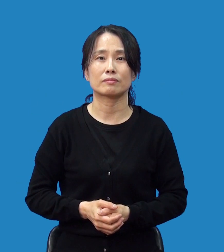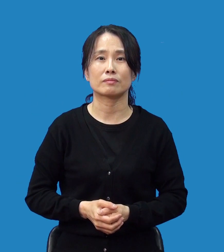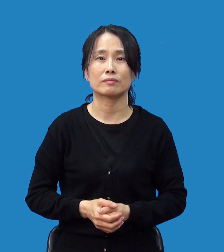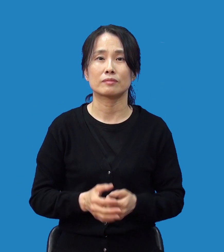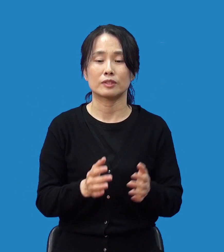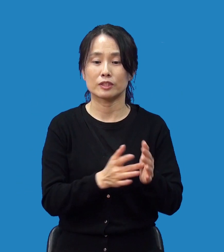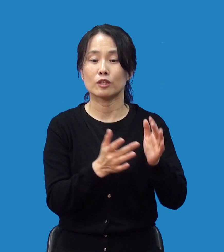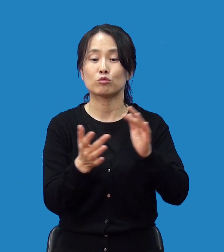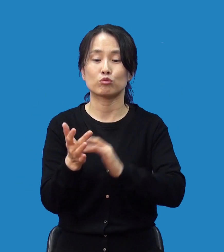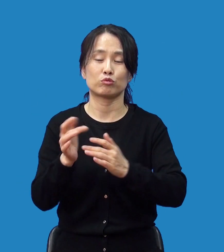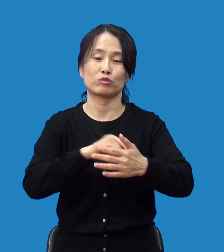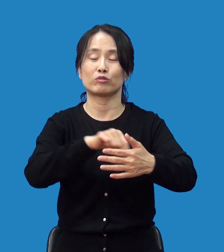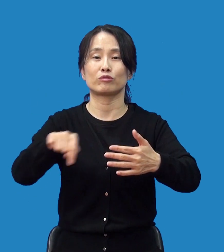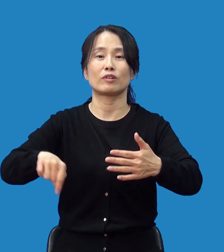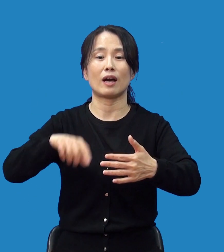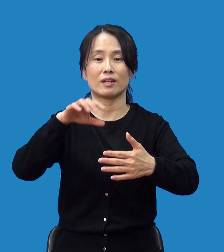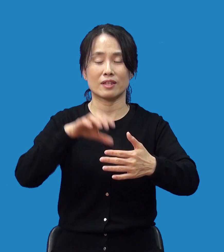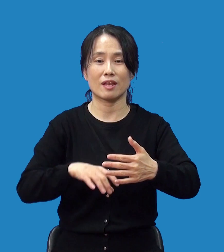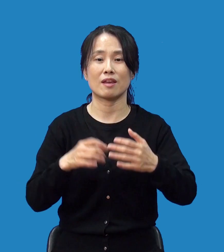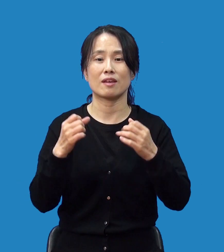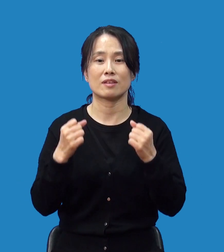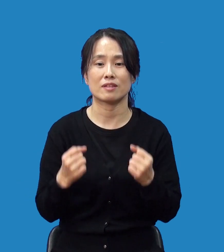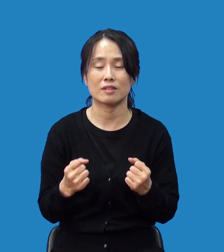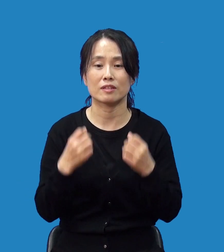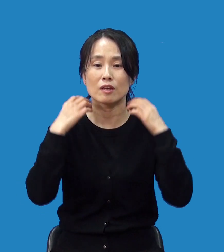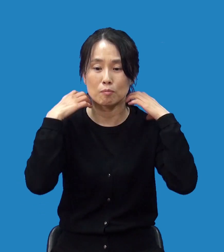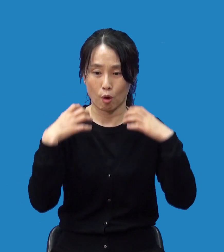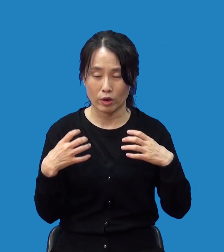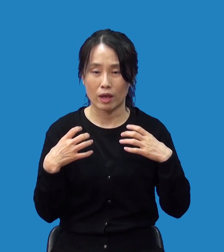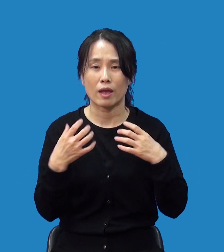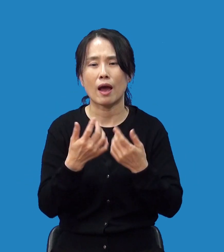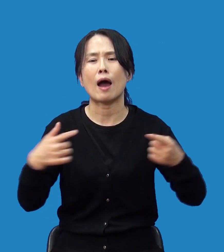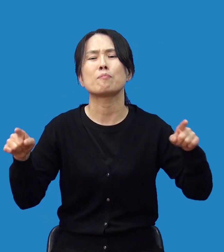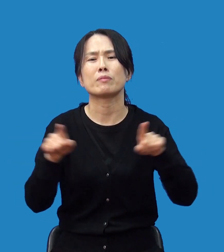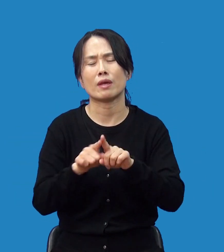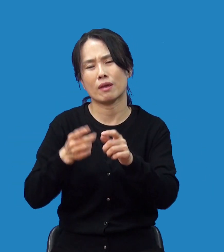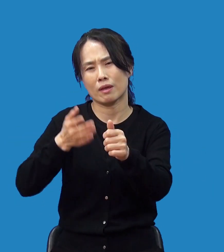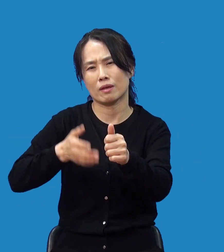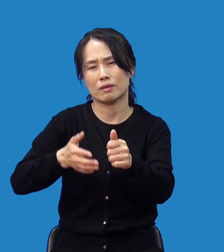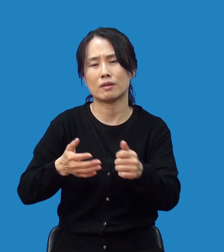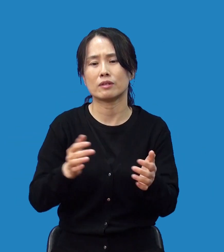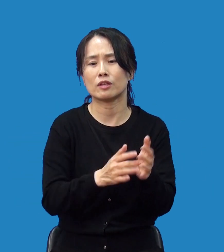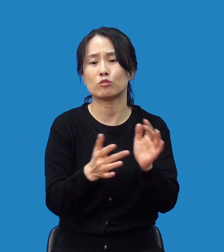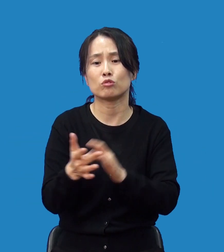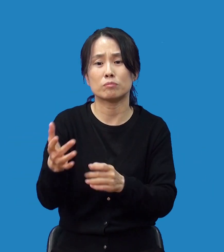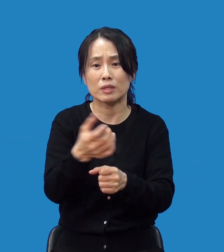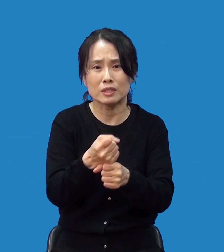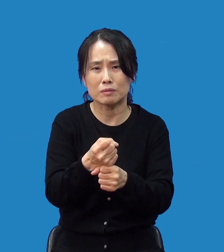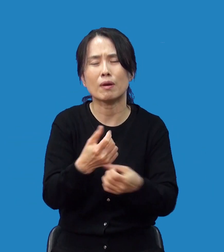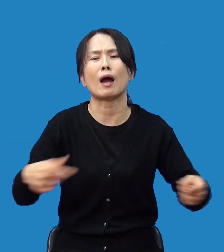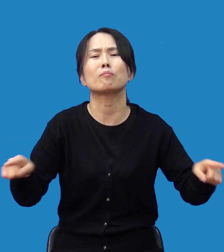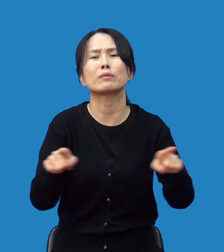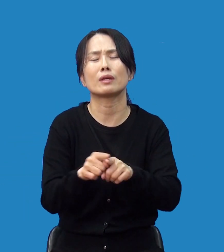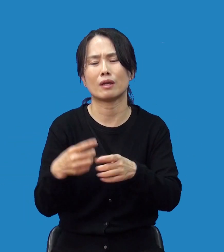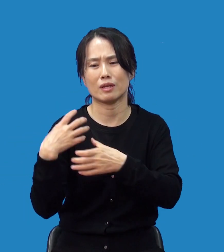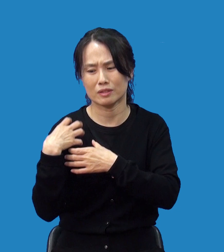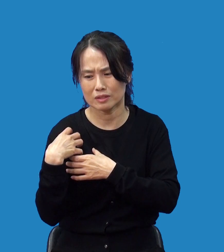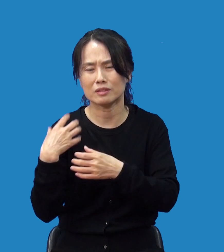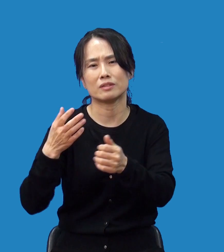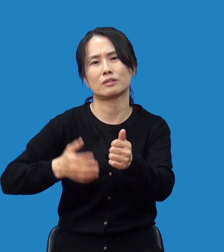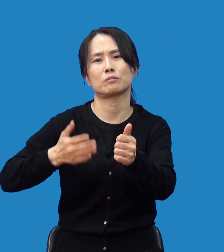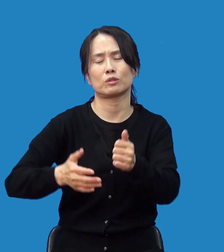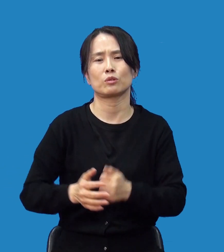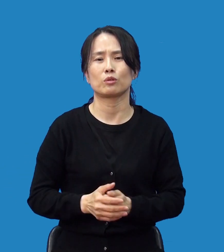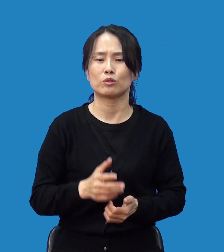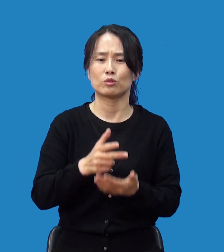예수님 안에 있는 멍에 함께 맵시다. 예수님의 그 짐 우리 함께 집시다. 주님이